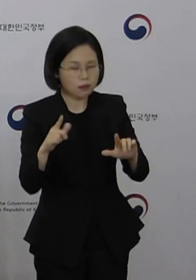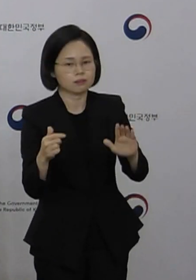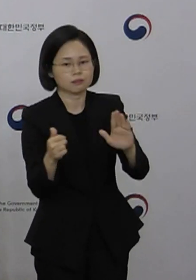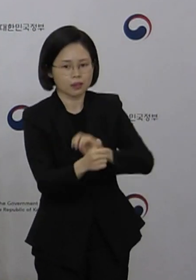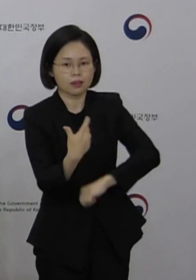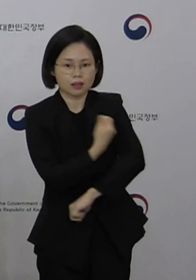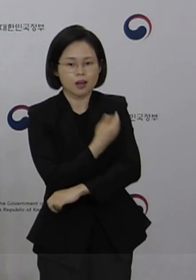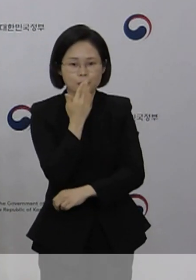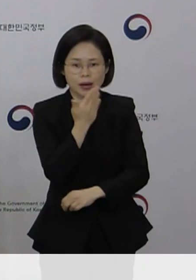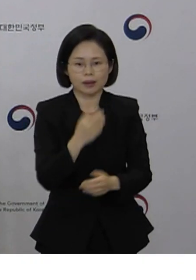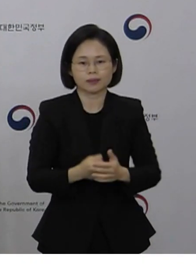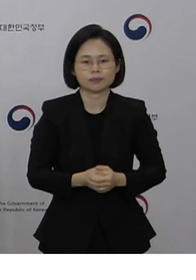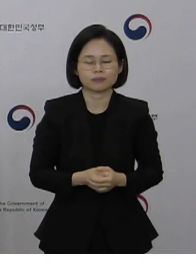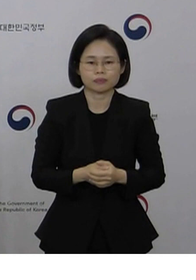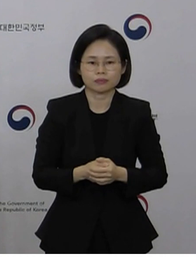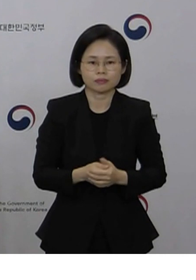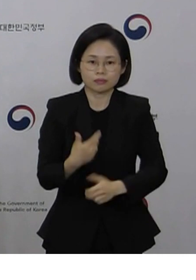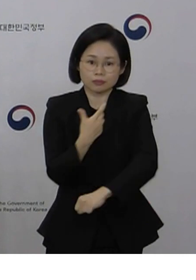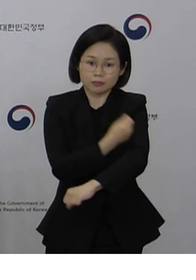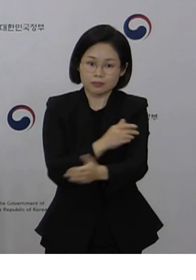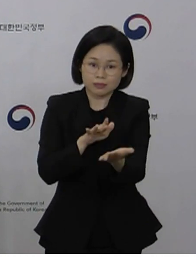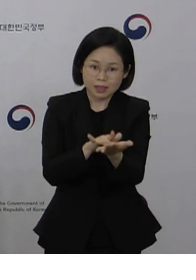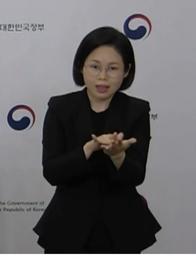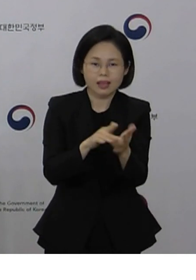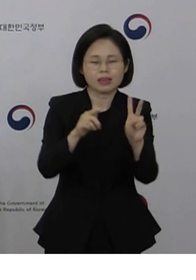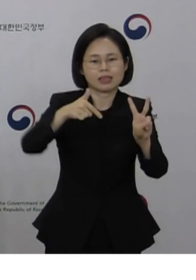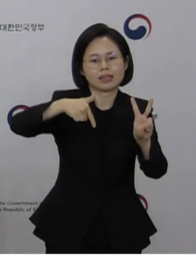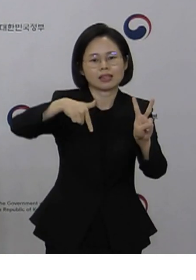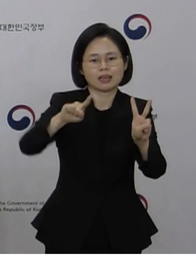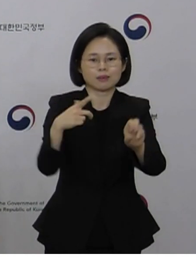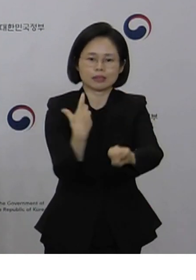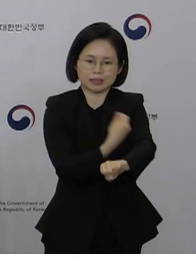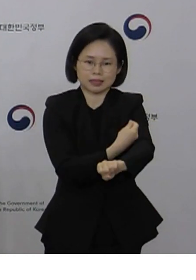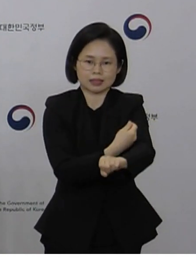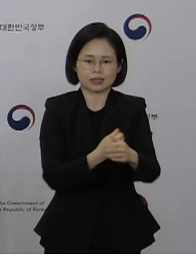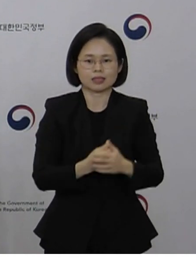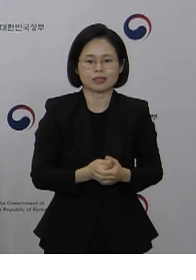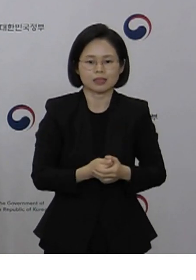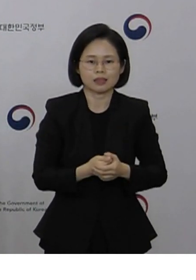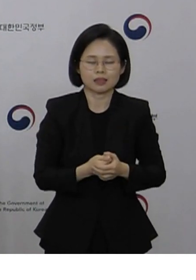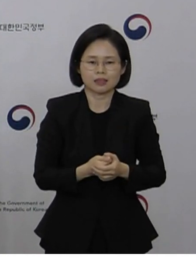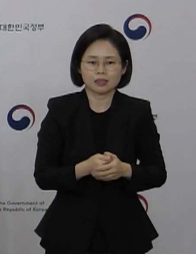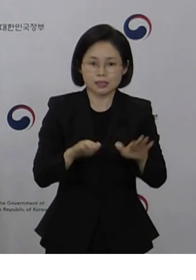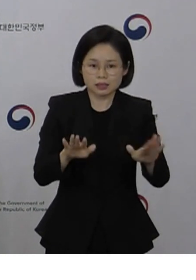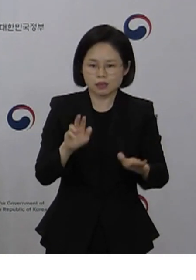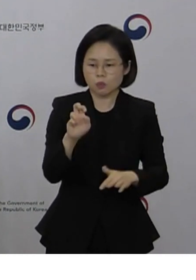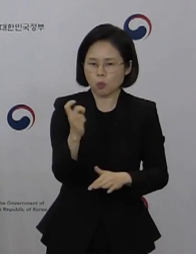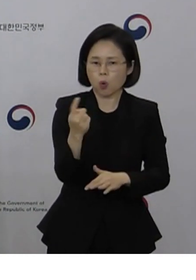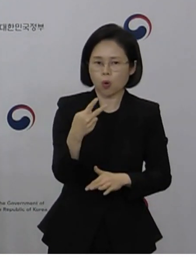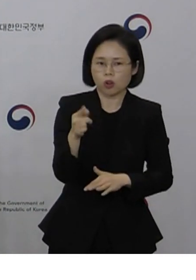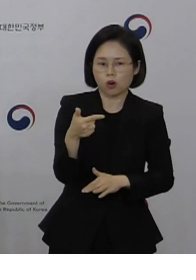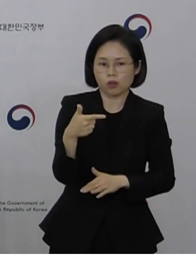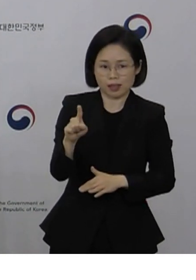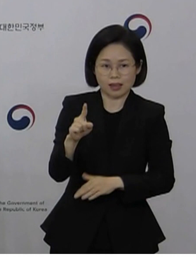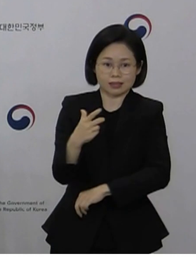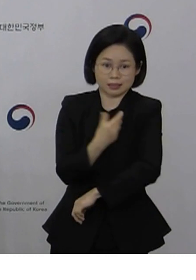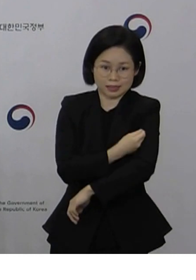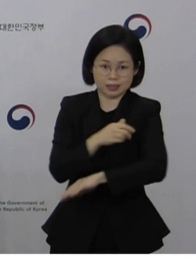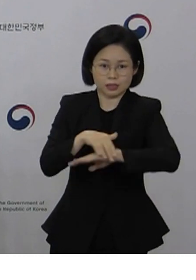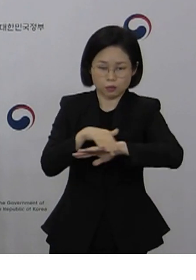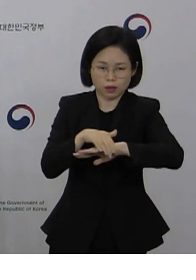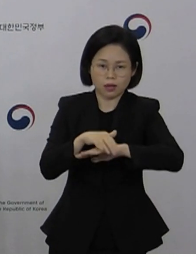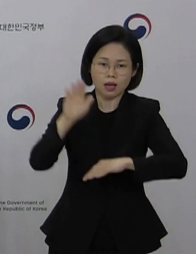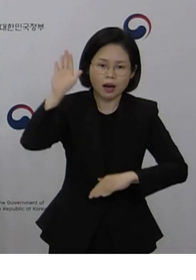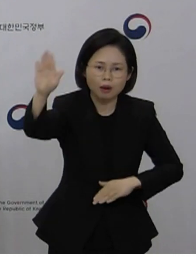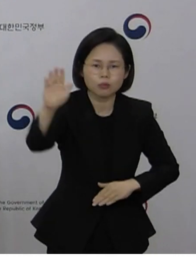접종은 2가 백신으로 시행합니다. 이미 도입된 모더나 백신을 우선 활용하며 화이자 백신도